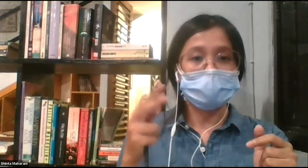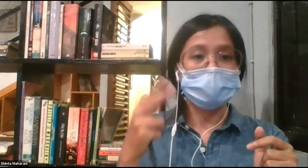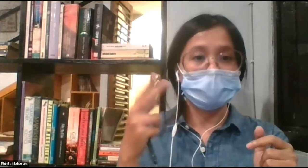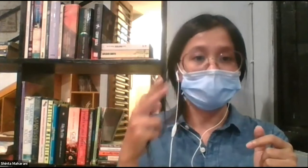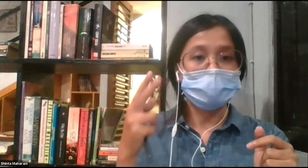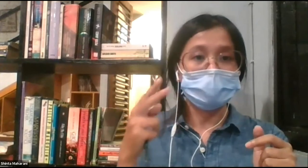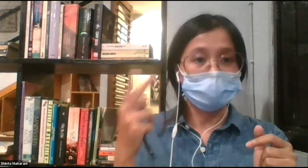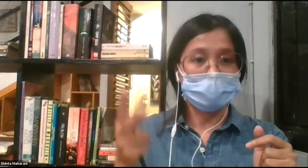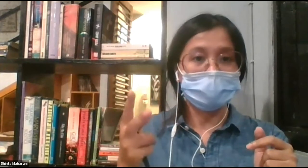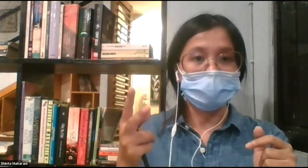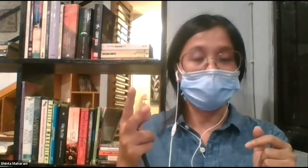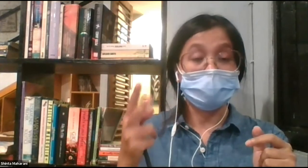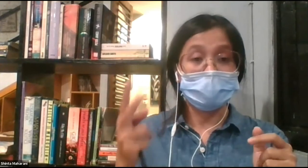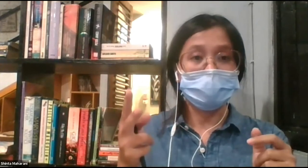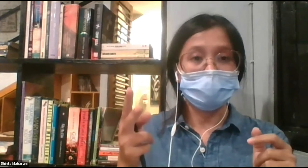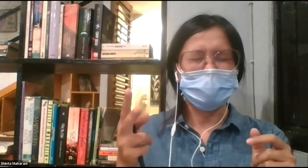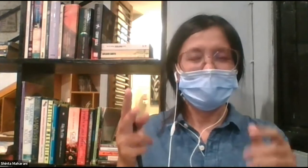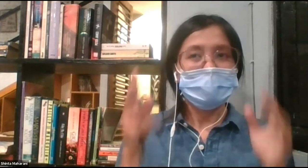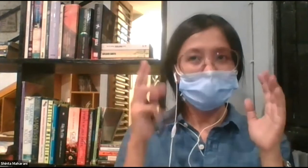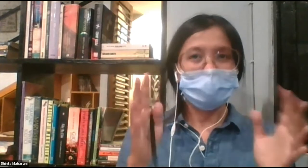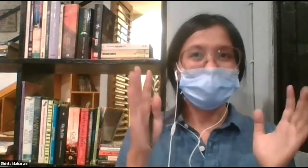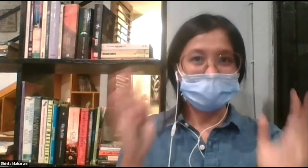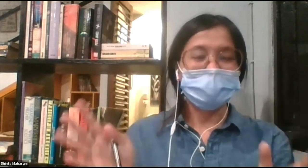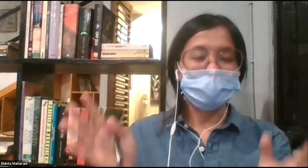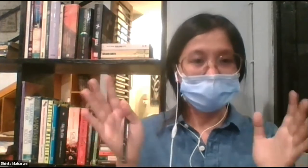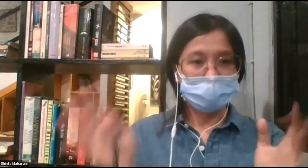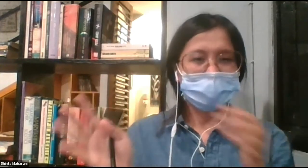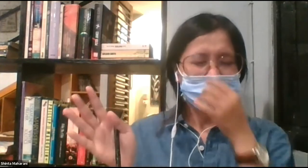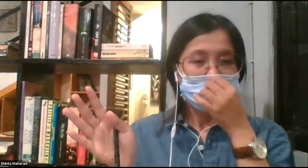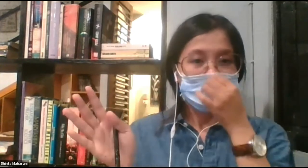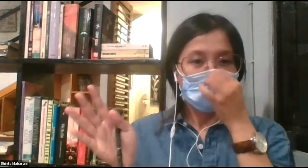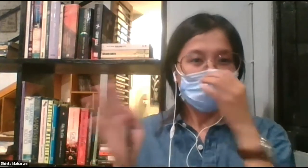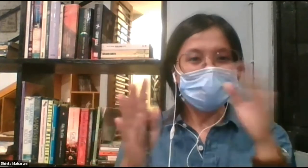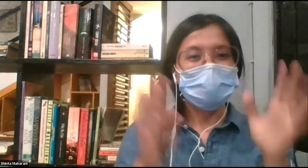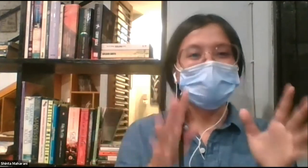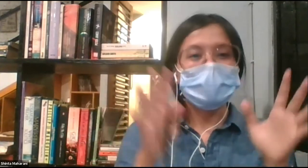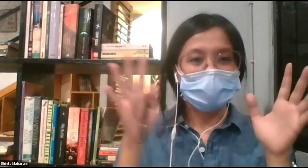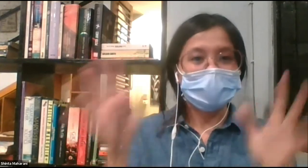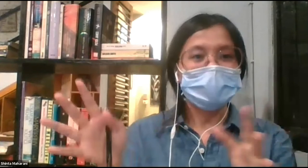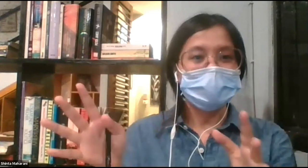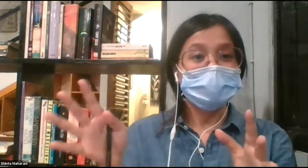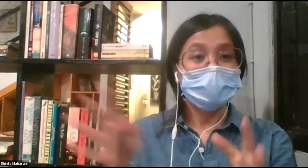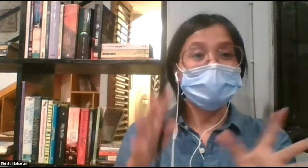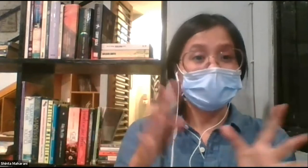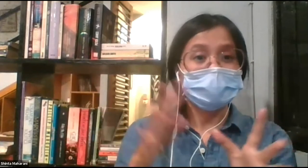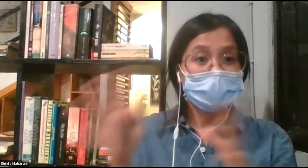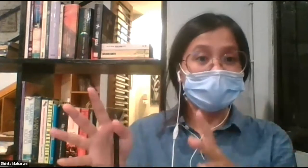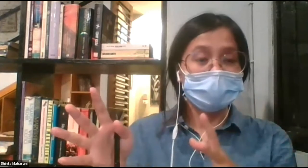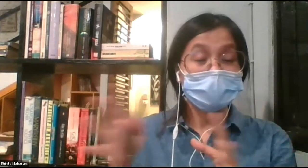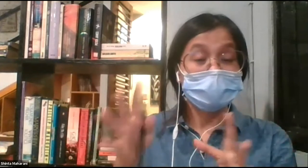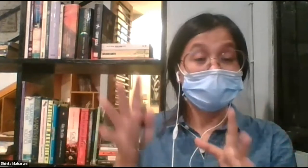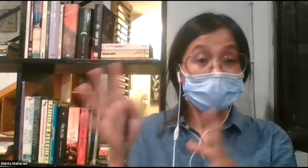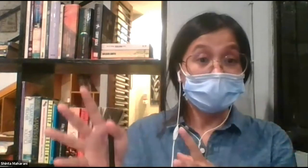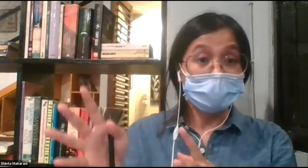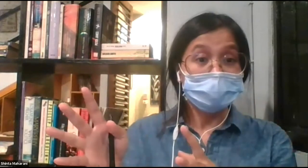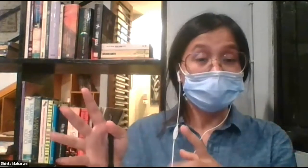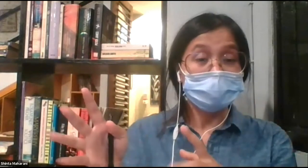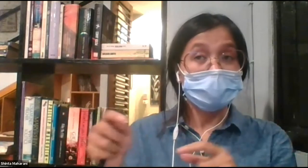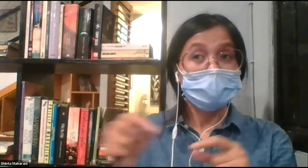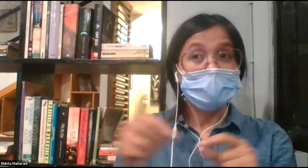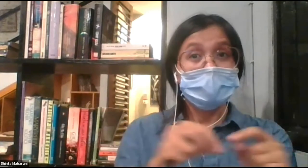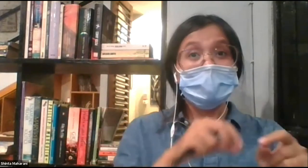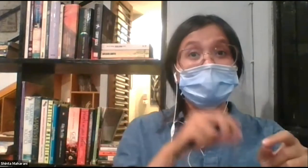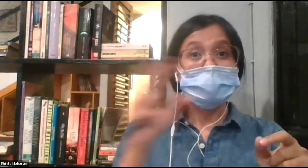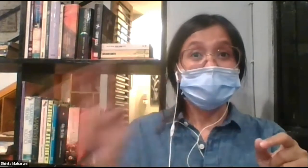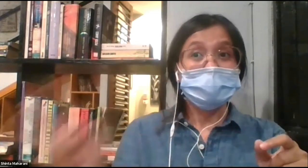tuh bisa membaca sampai dua kali tulisan itu untuk memastikan bahwa tulisan saya press kelar, istilahnya press kelar ya. Press kelar itu